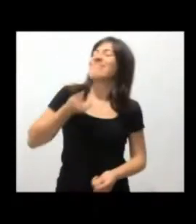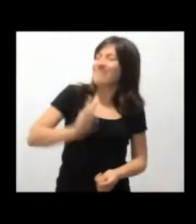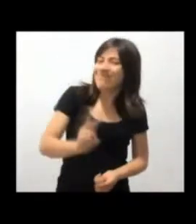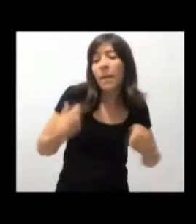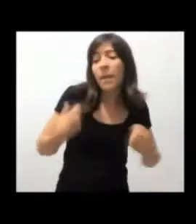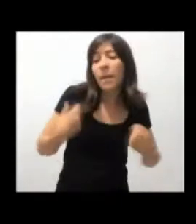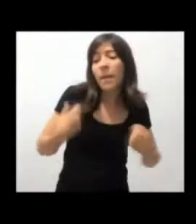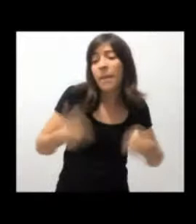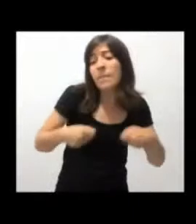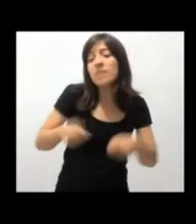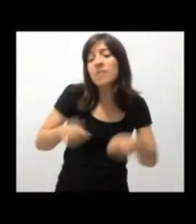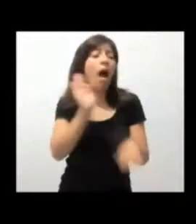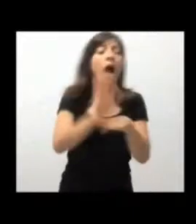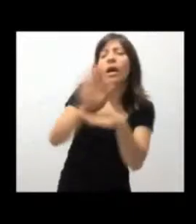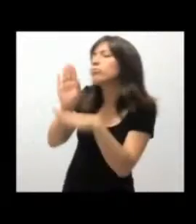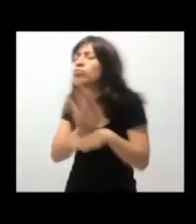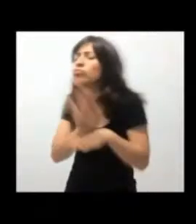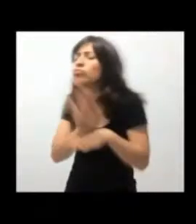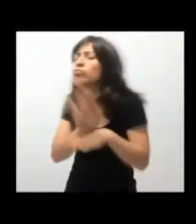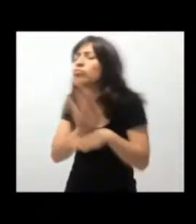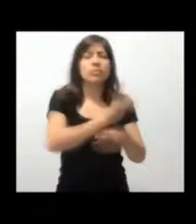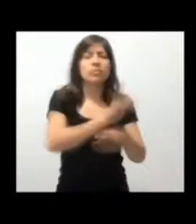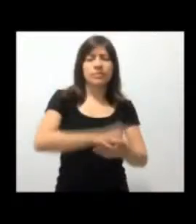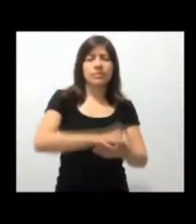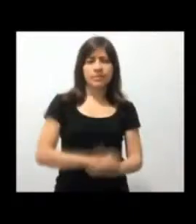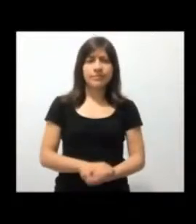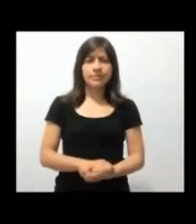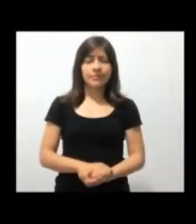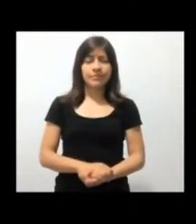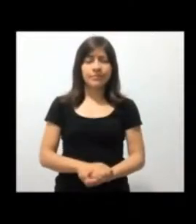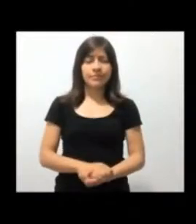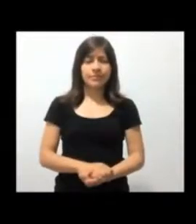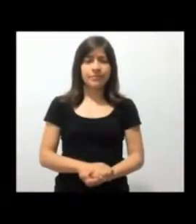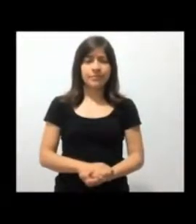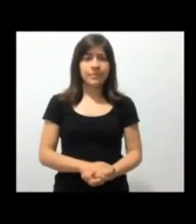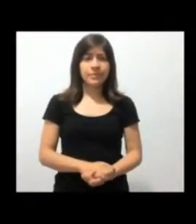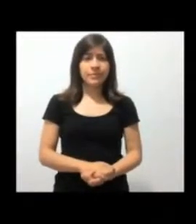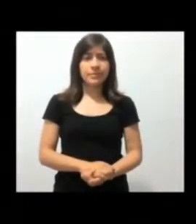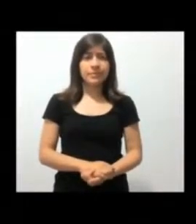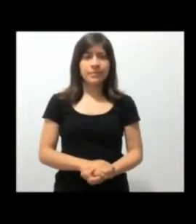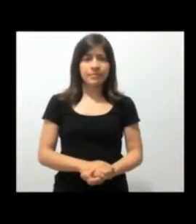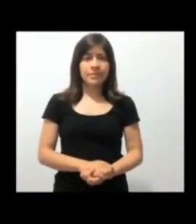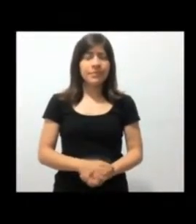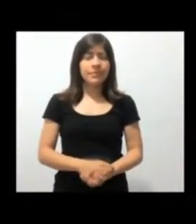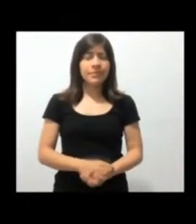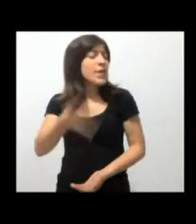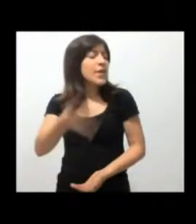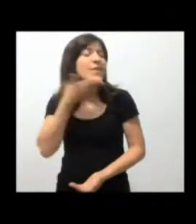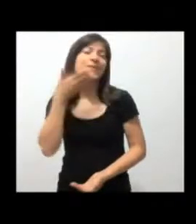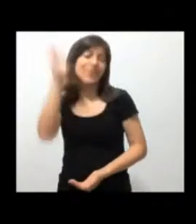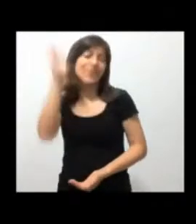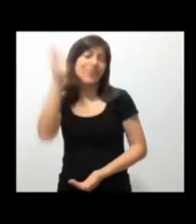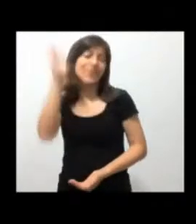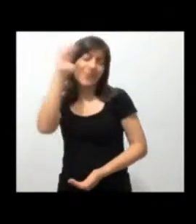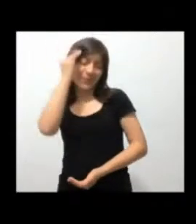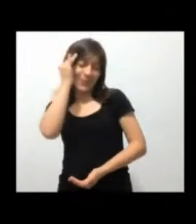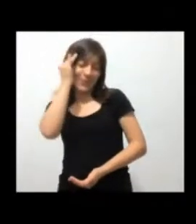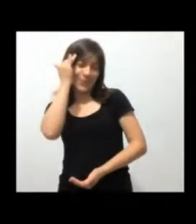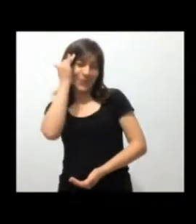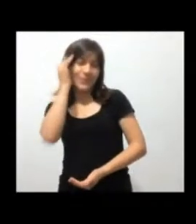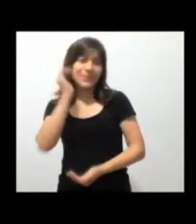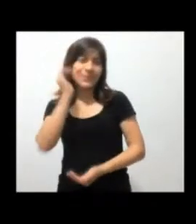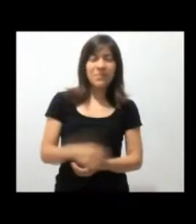Gente, isso fica mais fácil para a gente entender por que de tantas pessoas com deficiência não serem